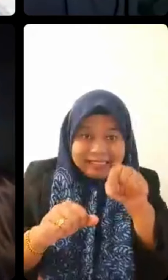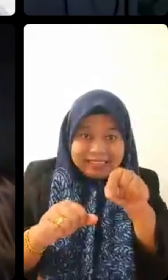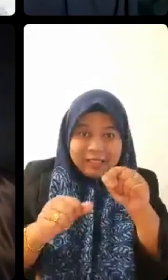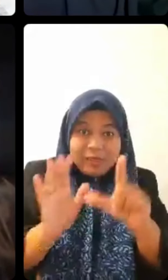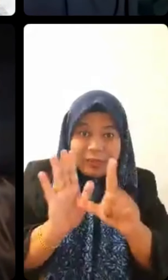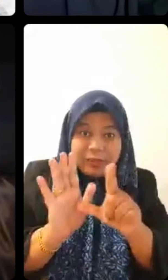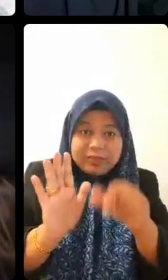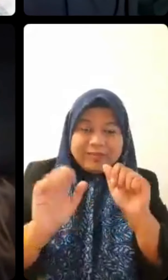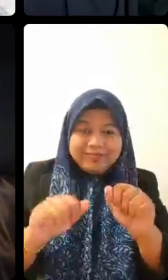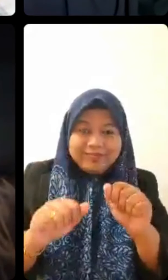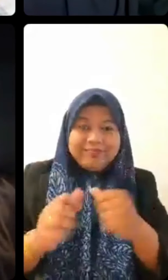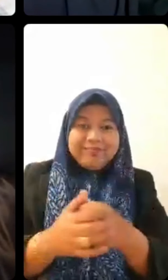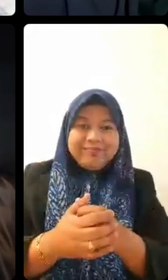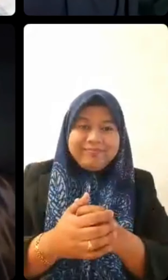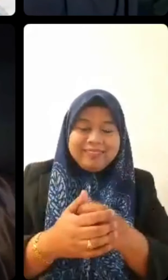ajukan soalan anda.